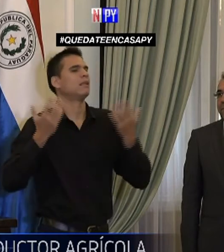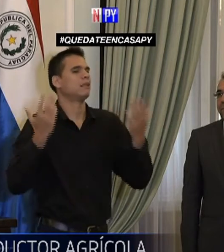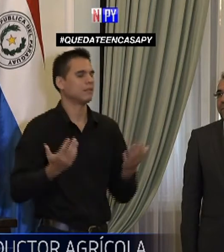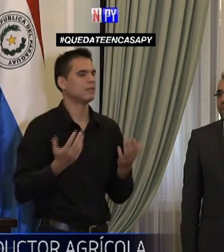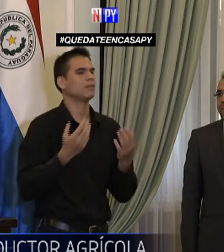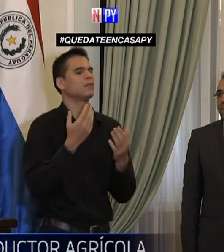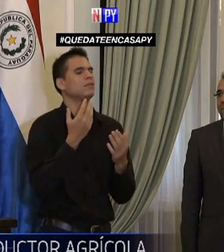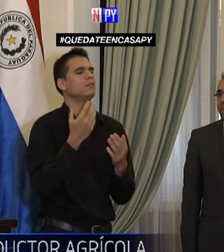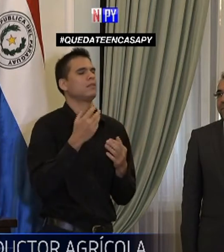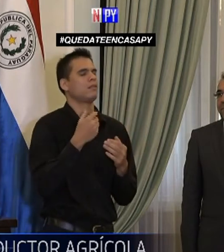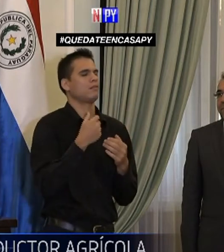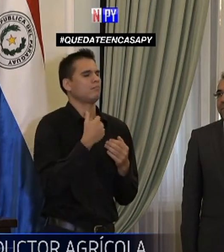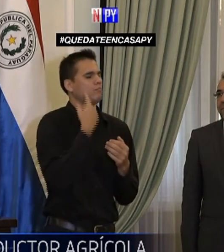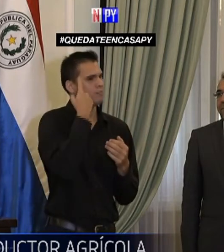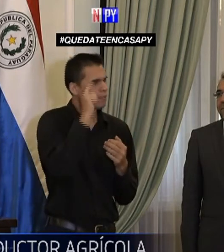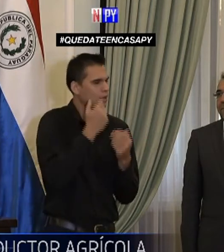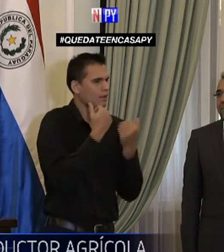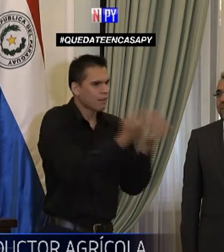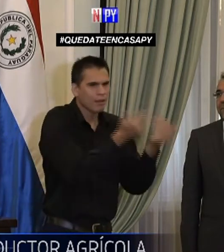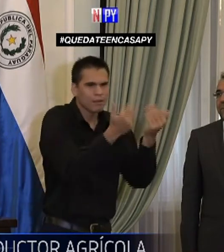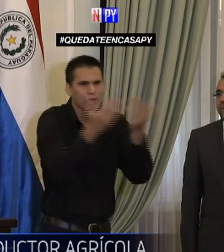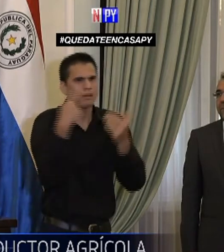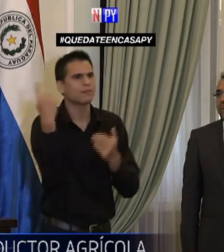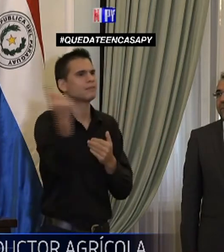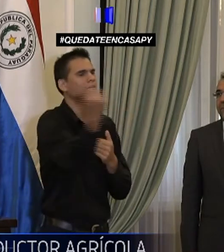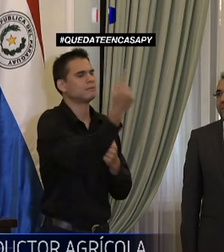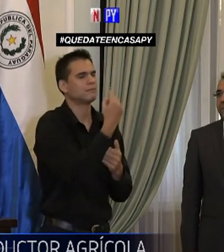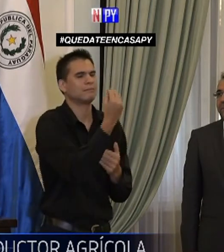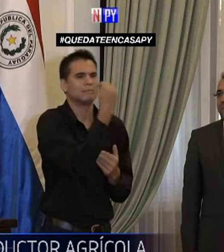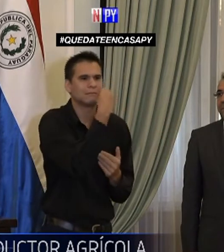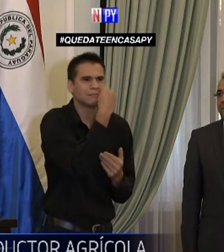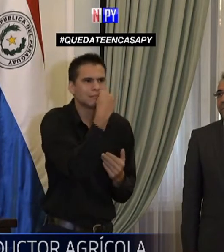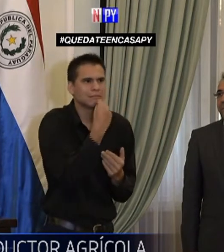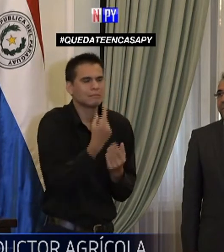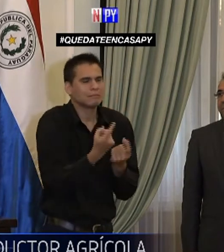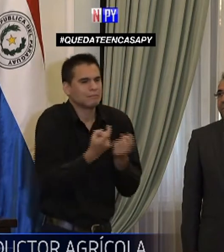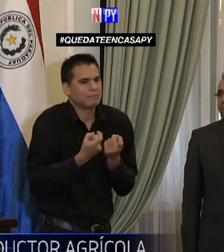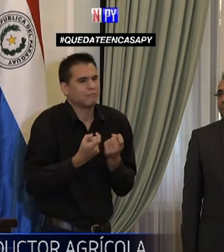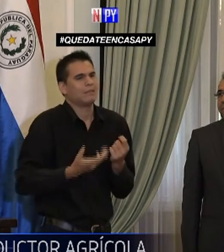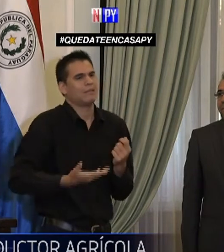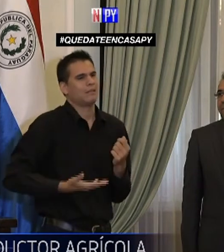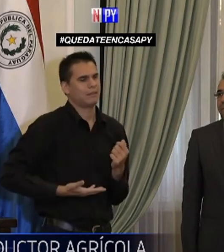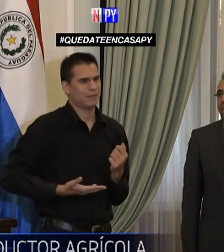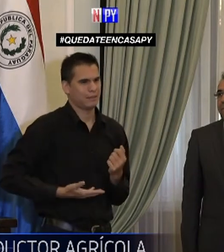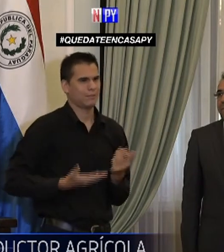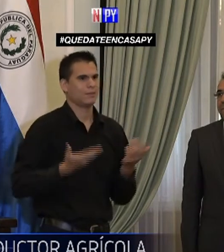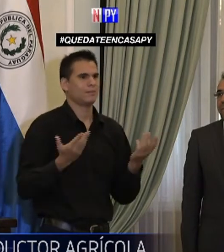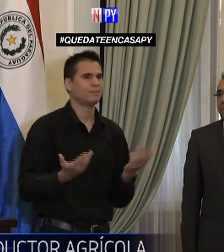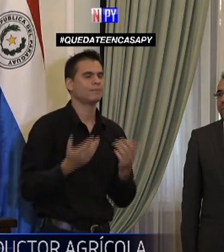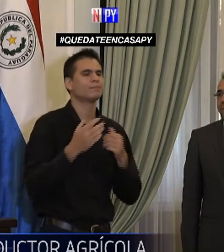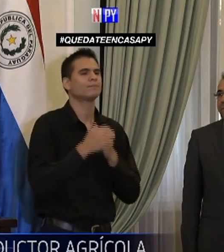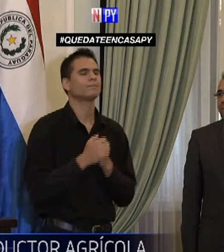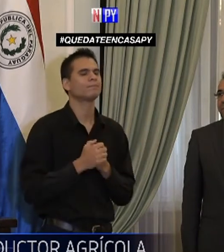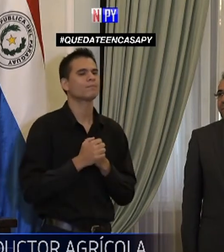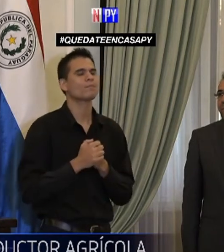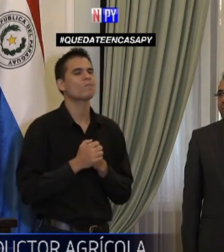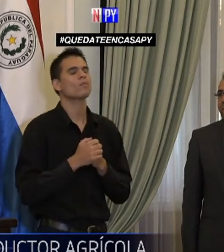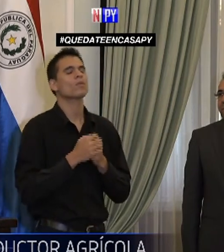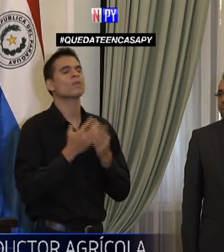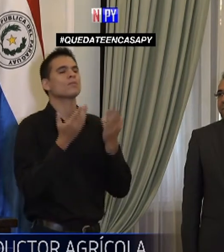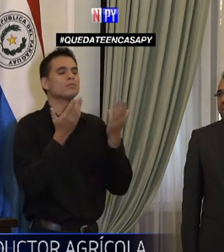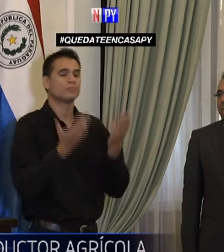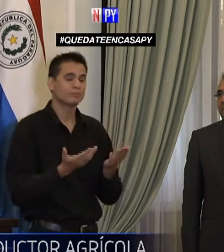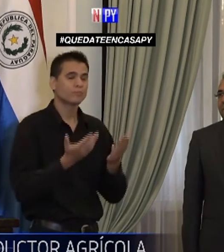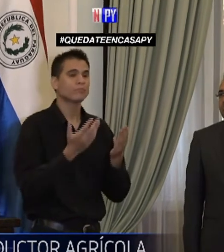para dar de comer a la gente que hoy está buscando un plato de comida. Entonces, a su vez agradecer y también